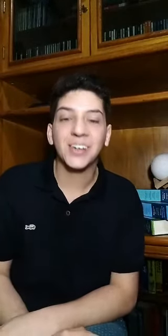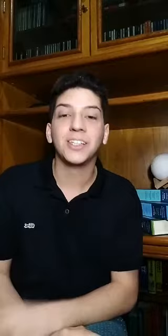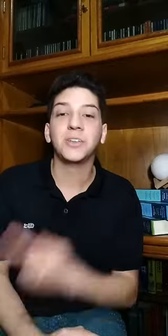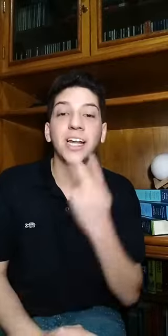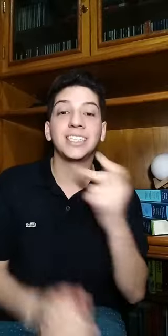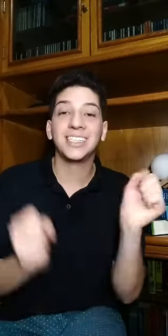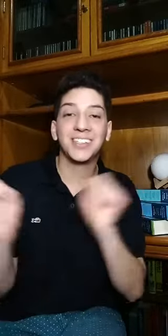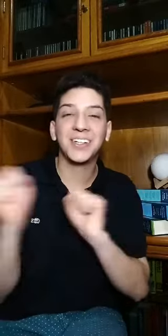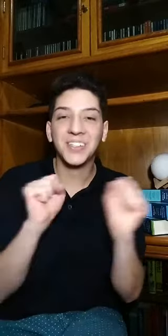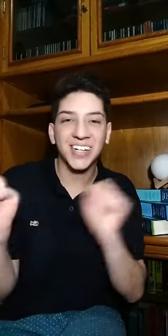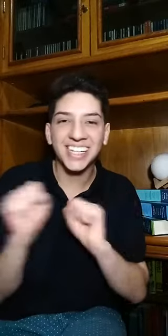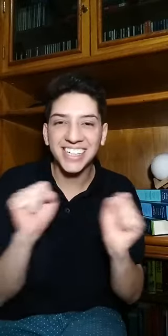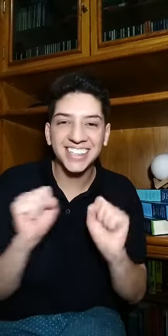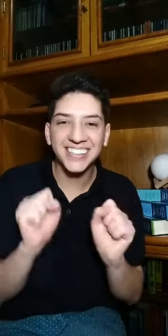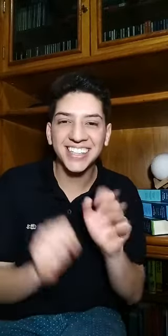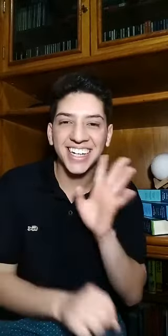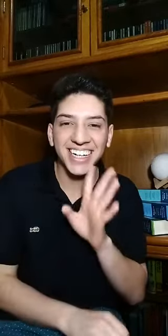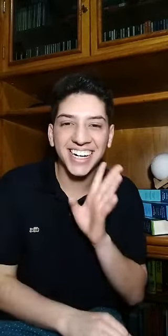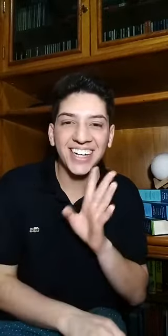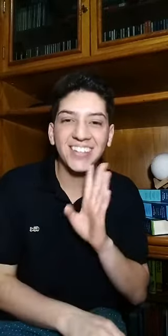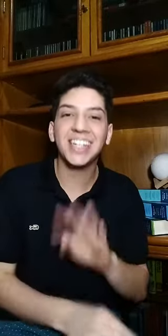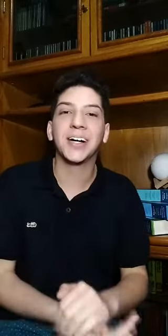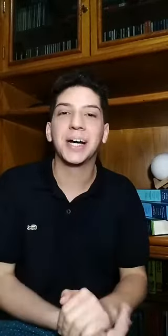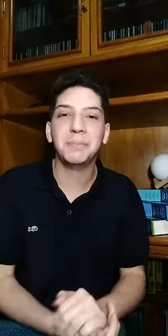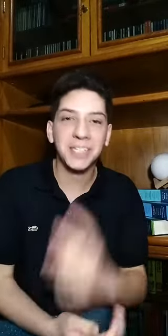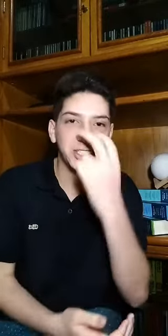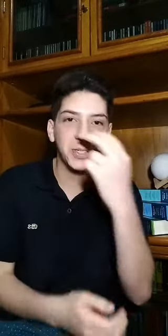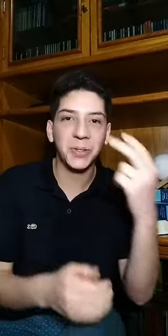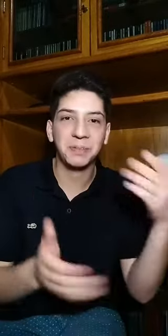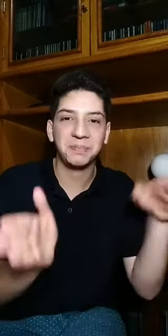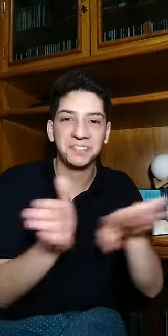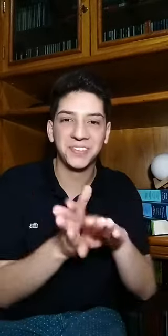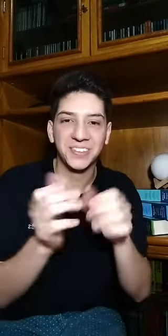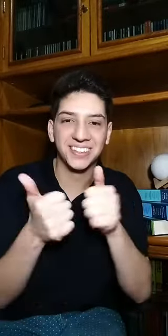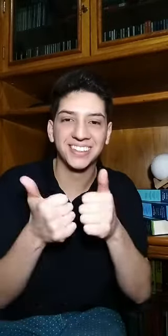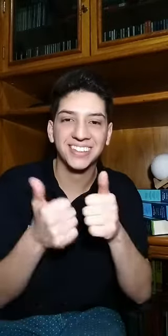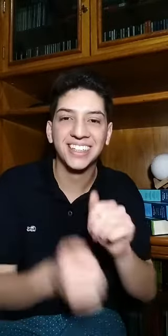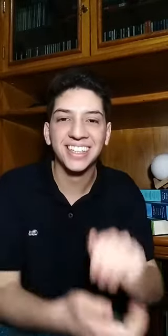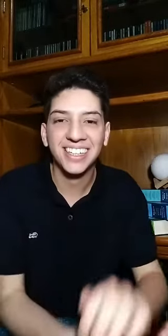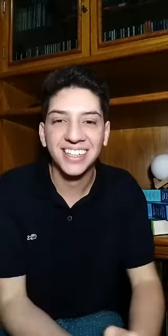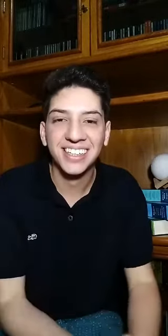Eu acho que falaram assim que estão adorando, que legal. Aí, ó, Camila chegou.